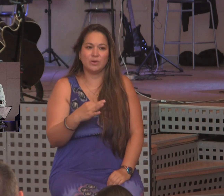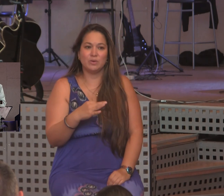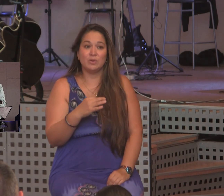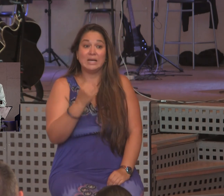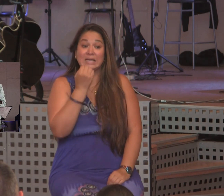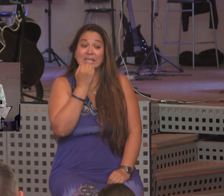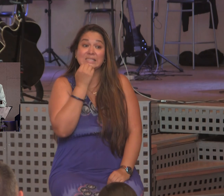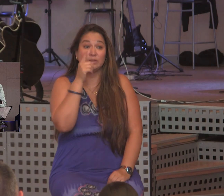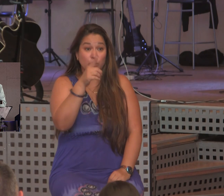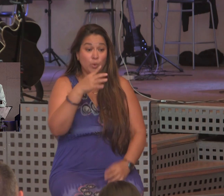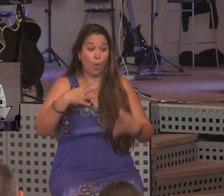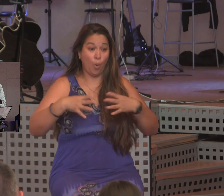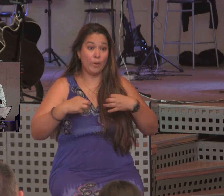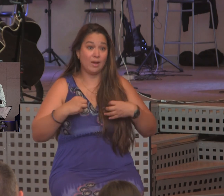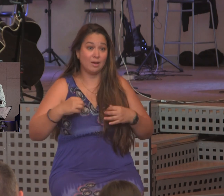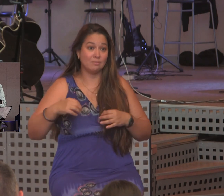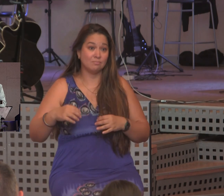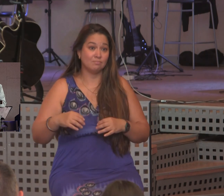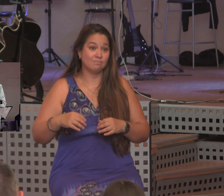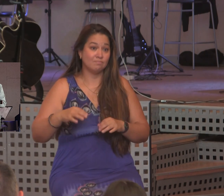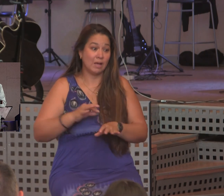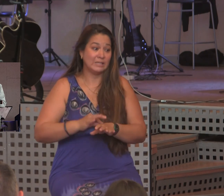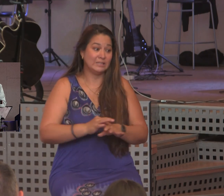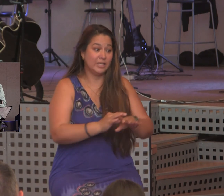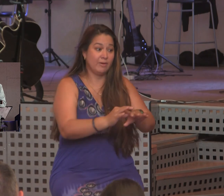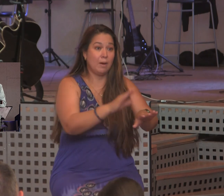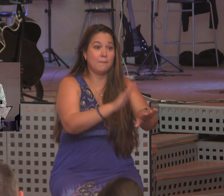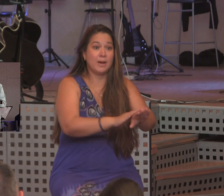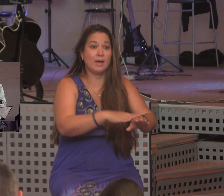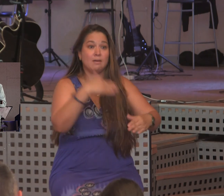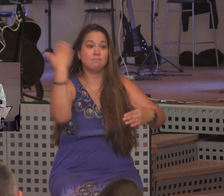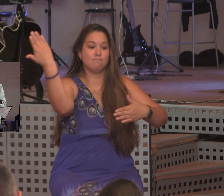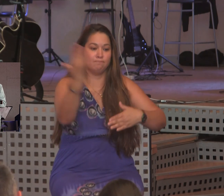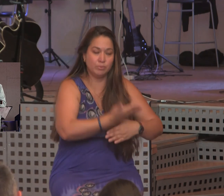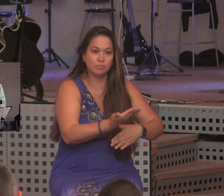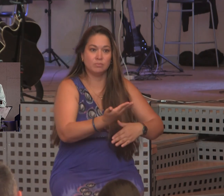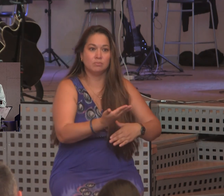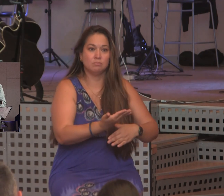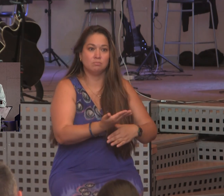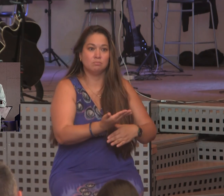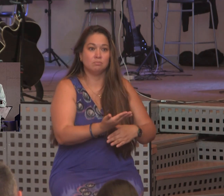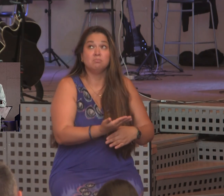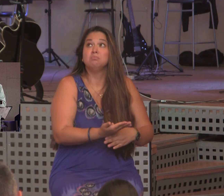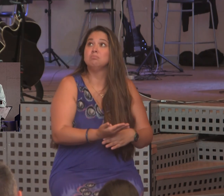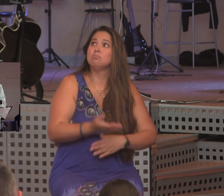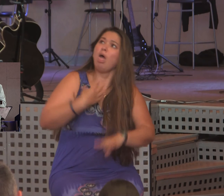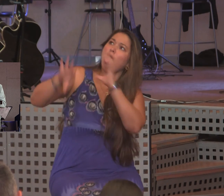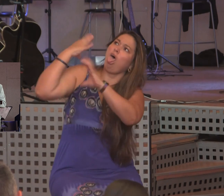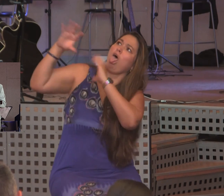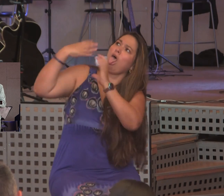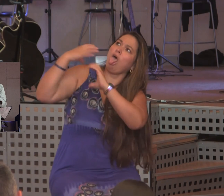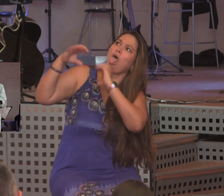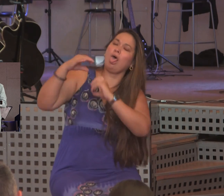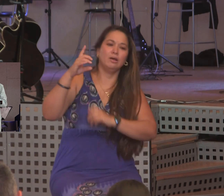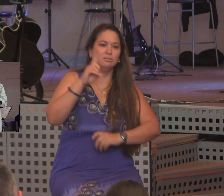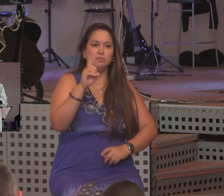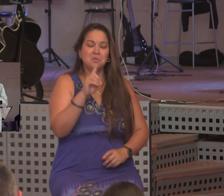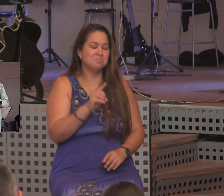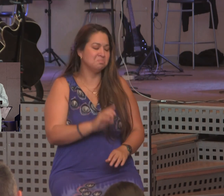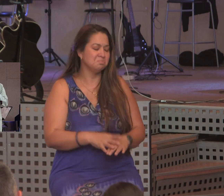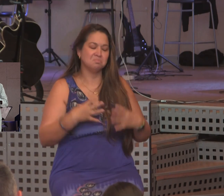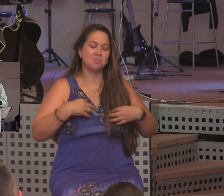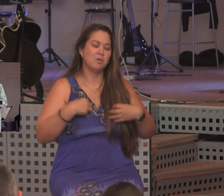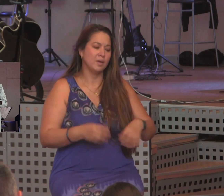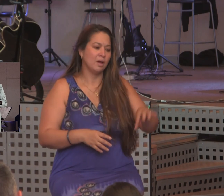a sacrificar no protesta, no chilla, no se revuelve,